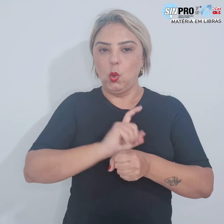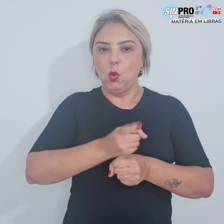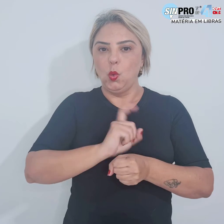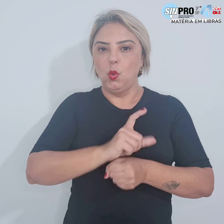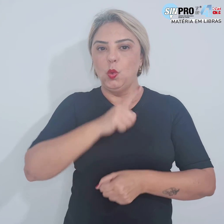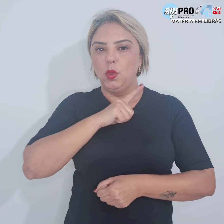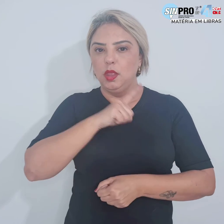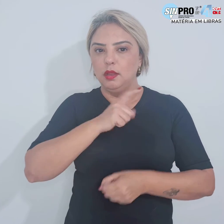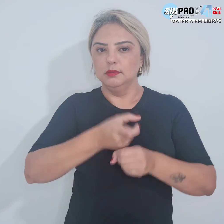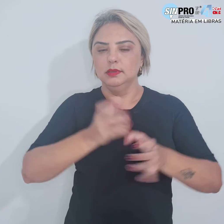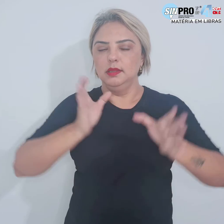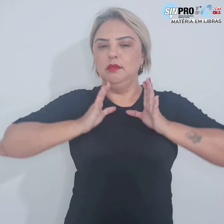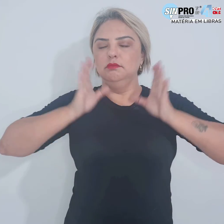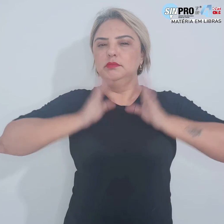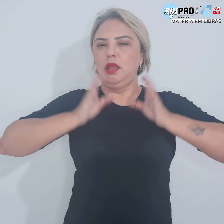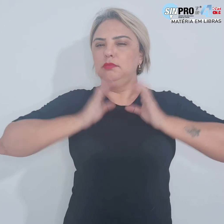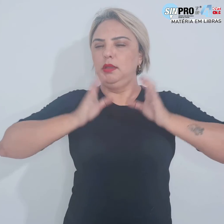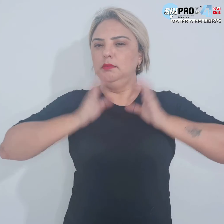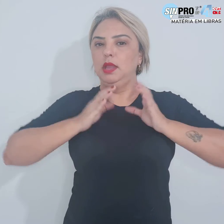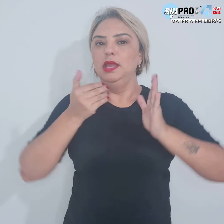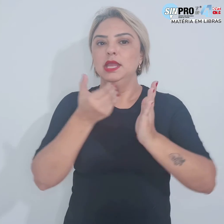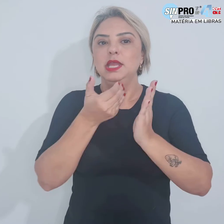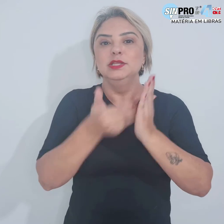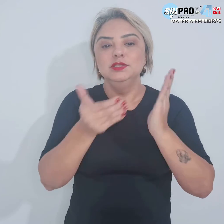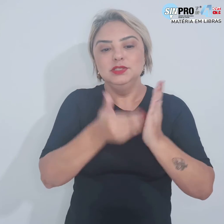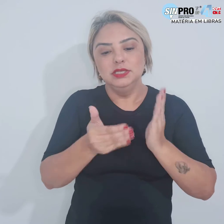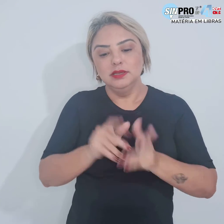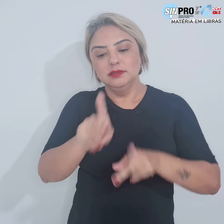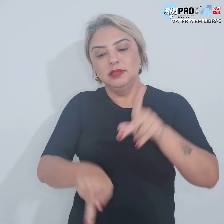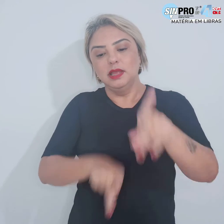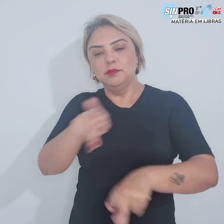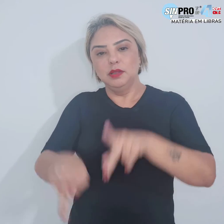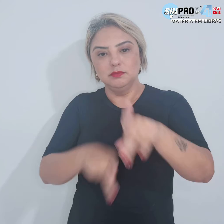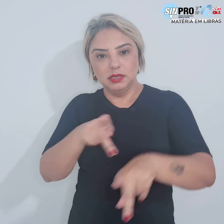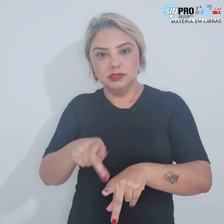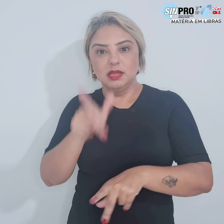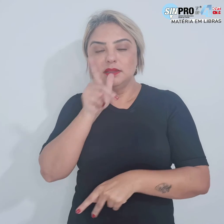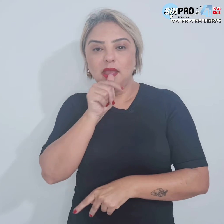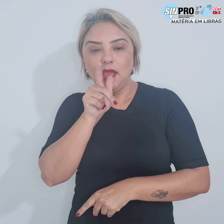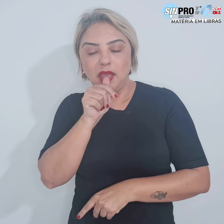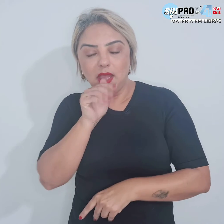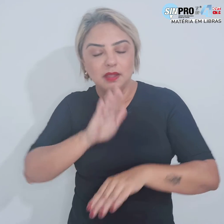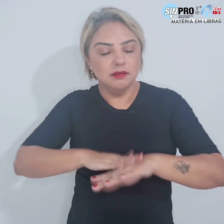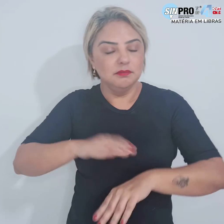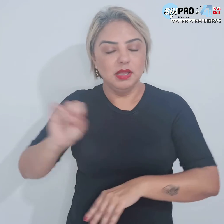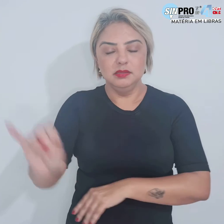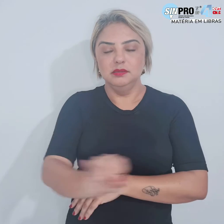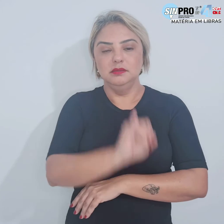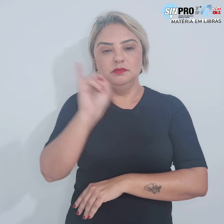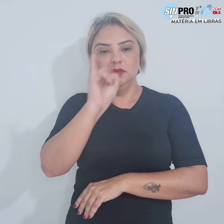se enriquecer, tirando da população o recurso natural mais importante para a